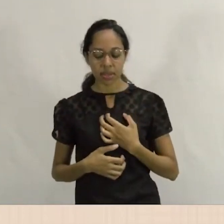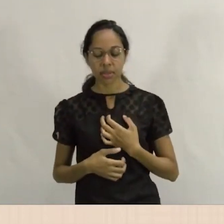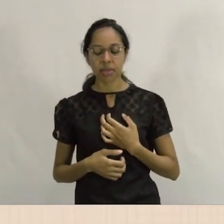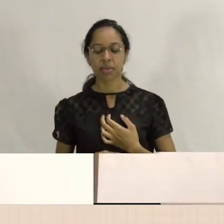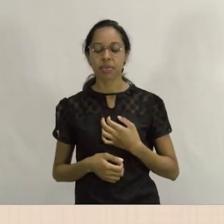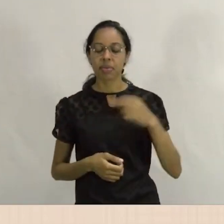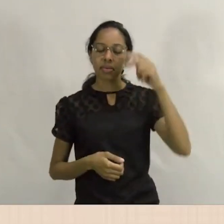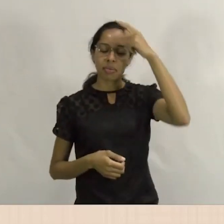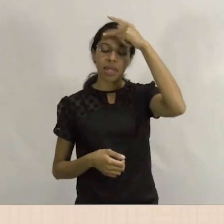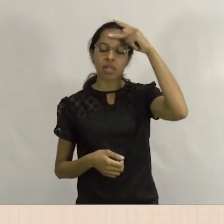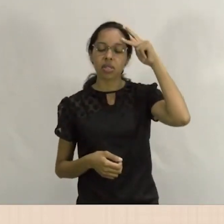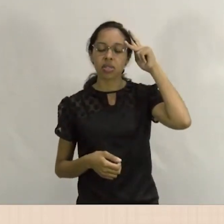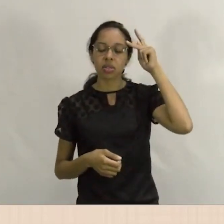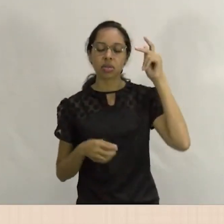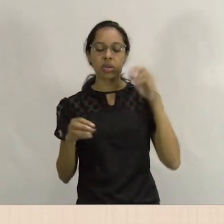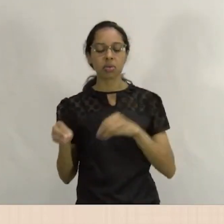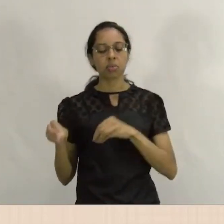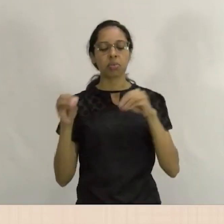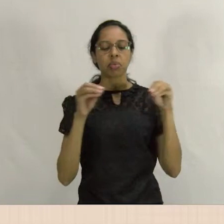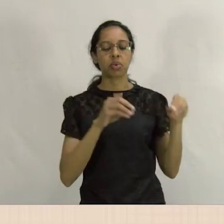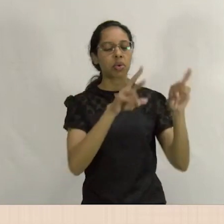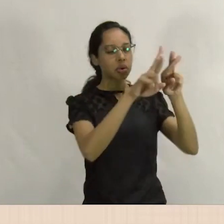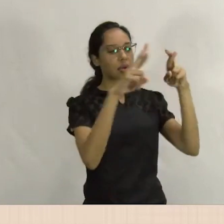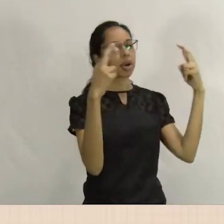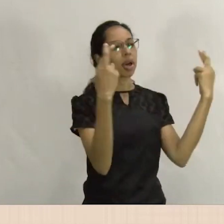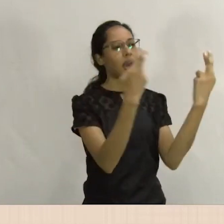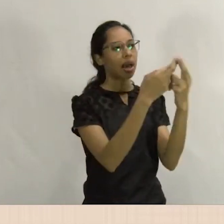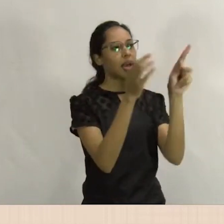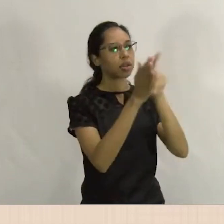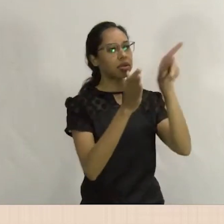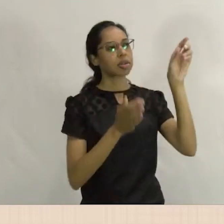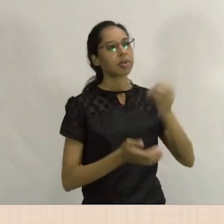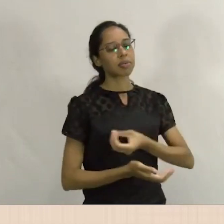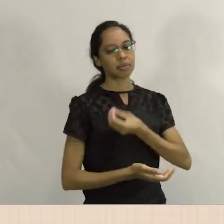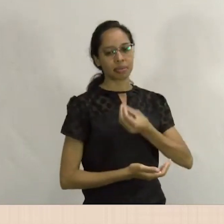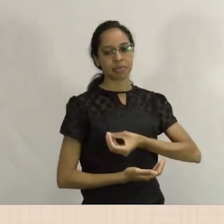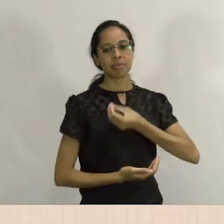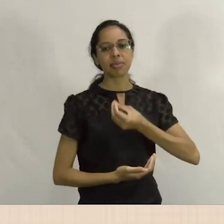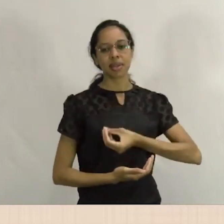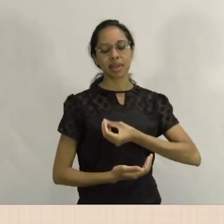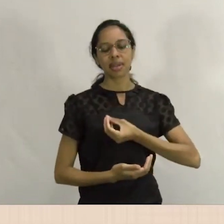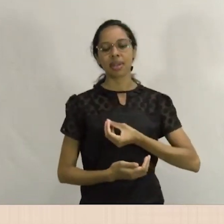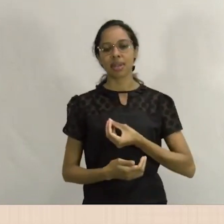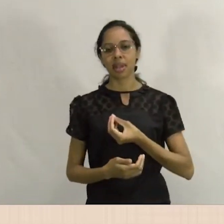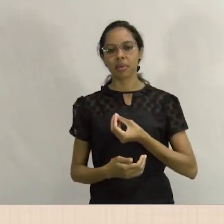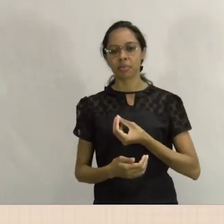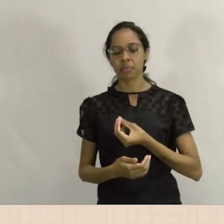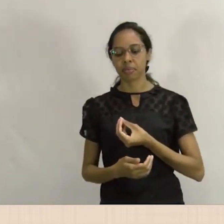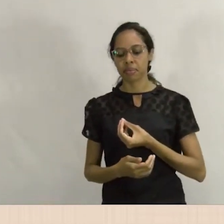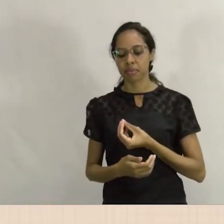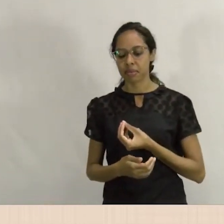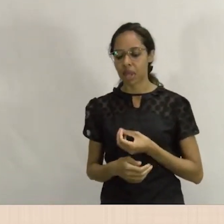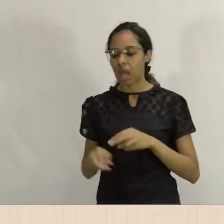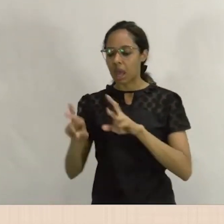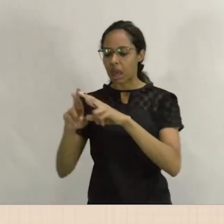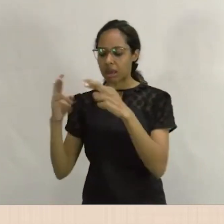Deus, no reino da vida, não no reino das trevas e da